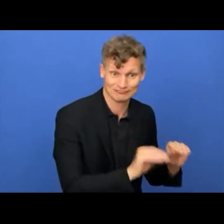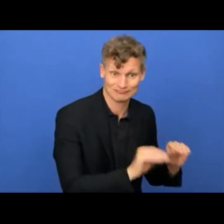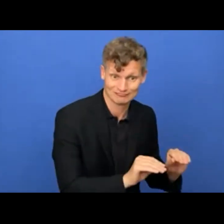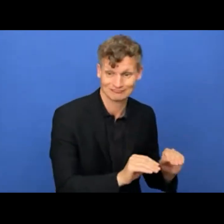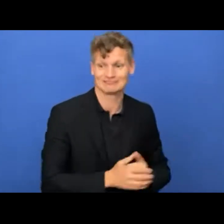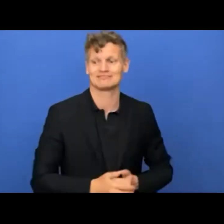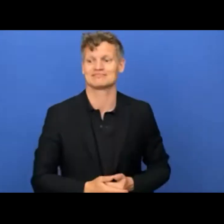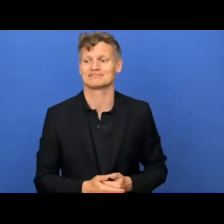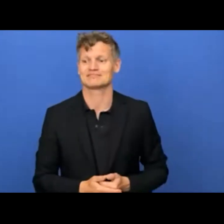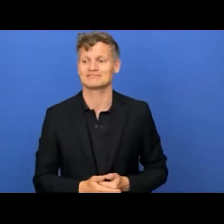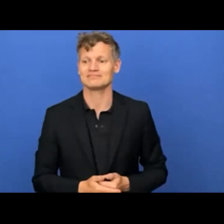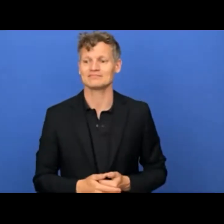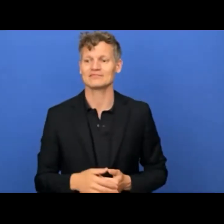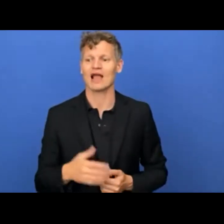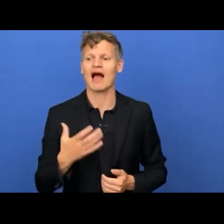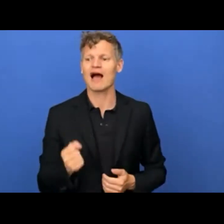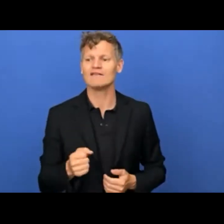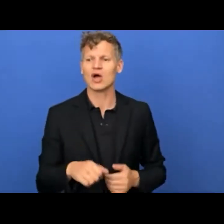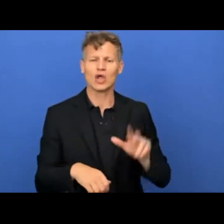a eu trois